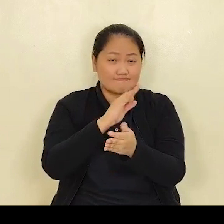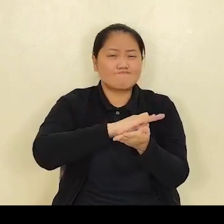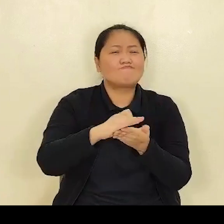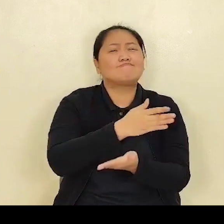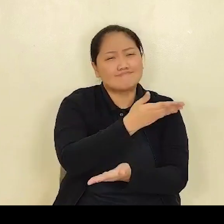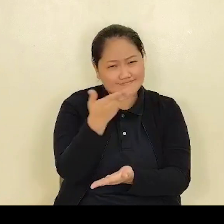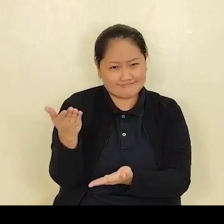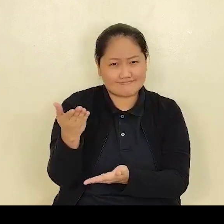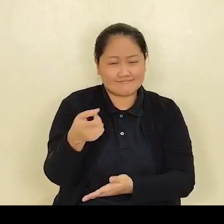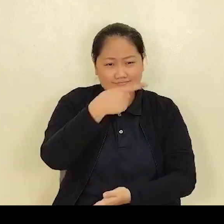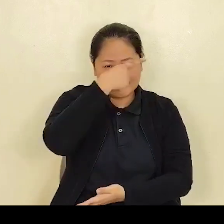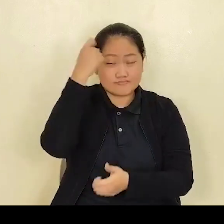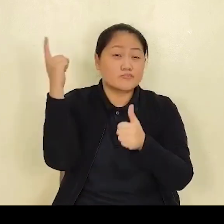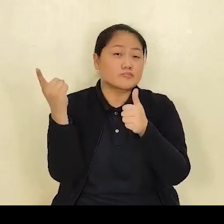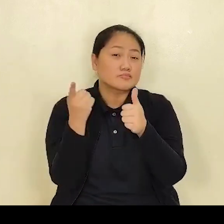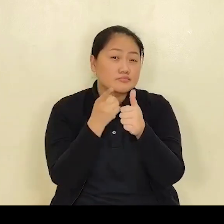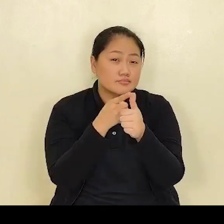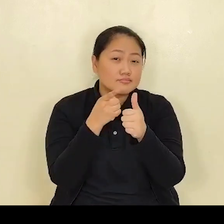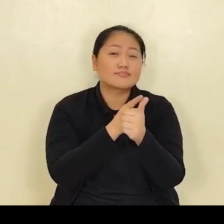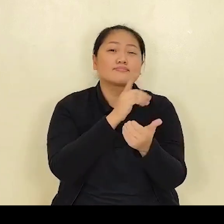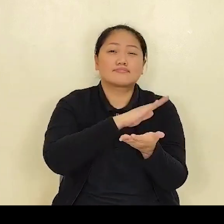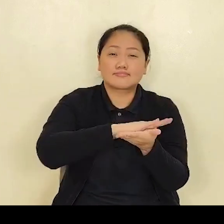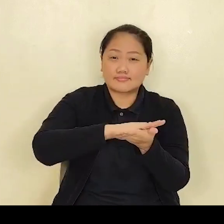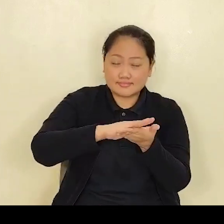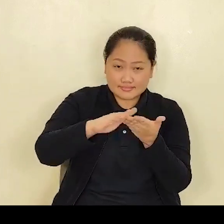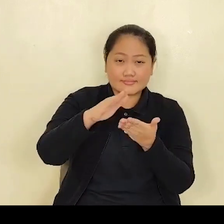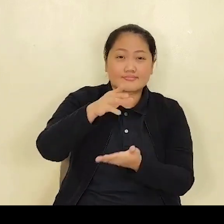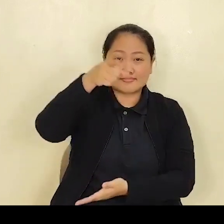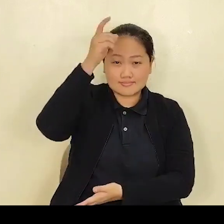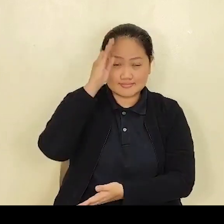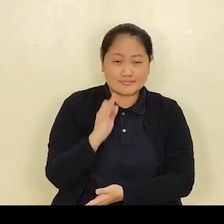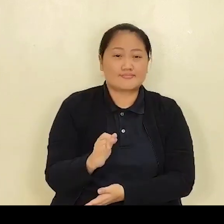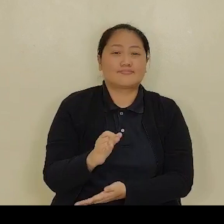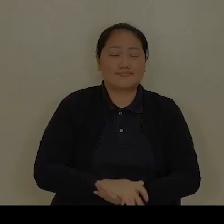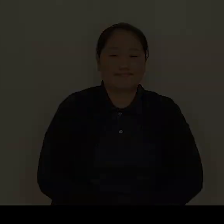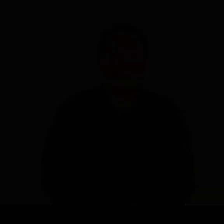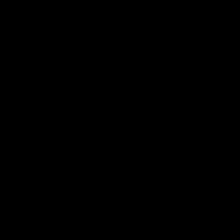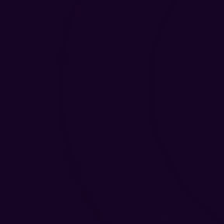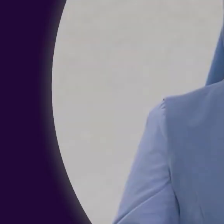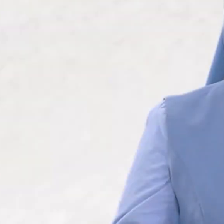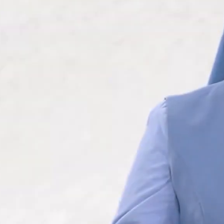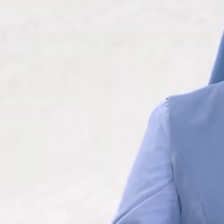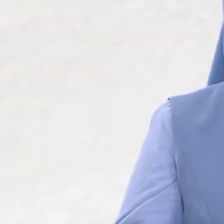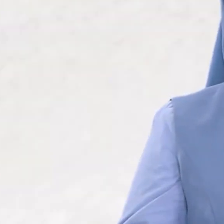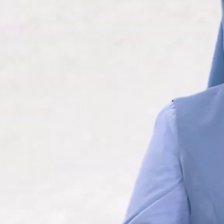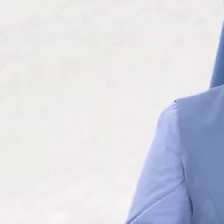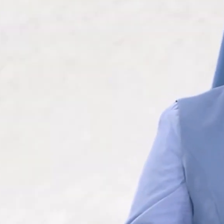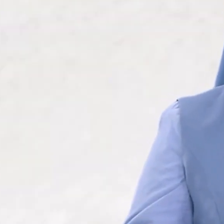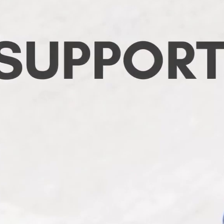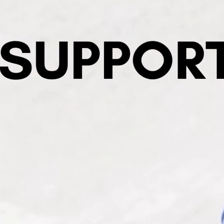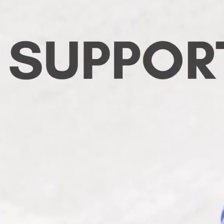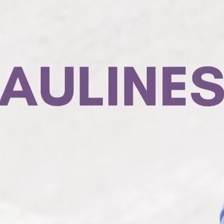ka na dahil una Kanyang pinatawad. Pinatawad ka ng Diyos. Mga